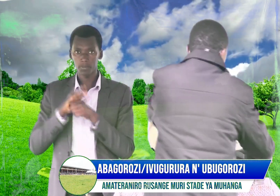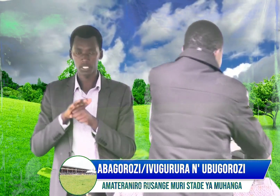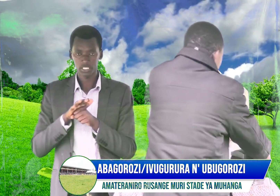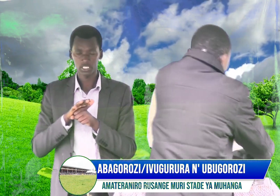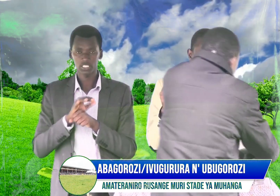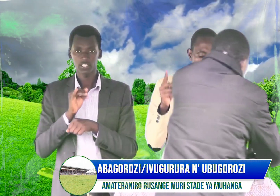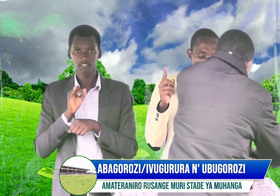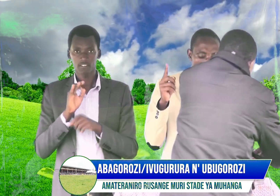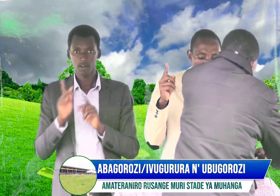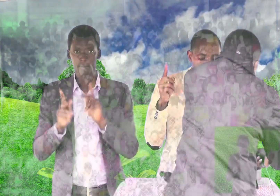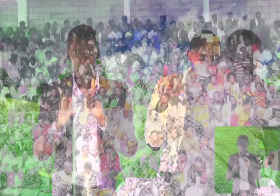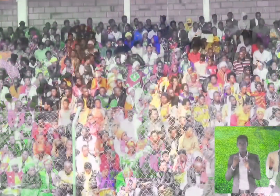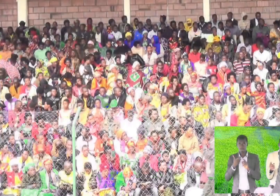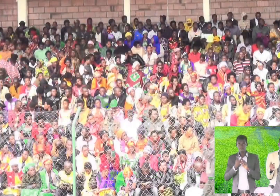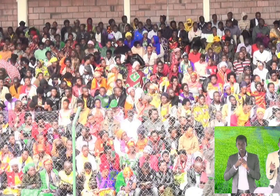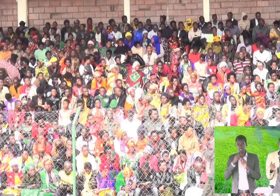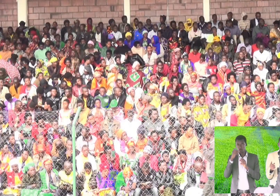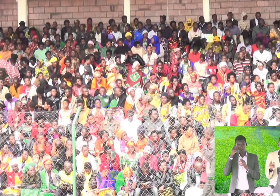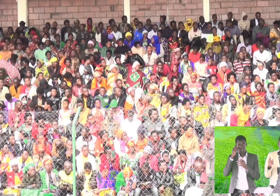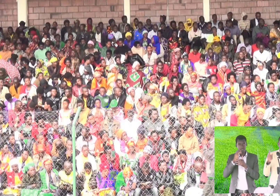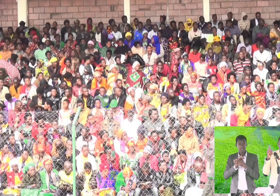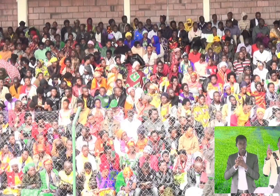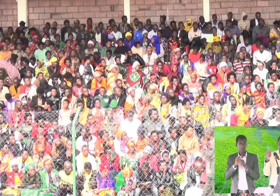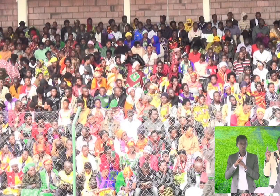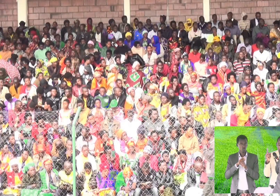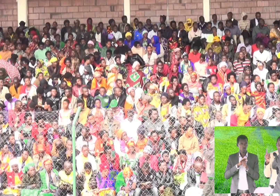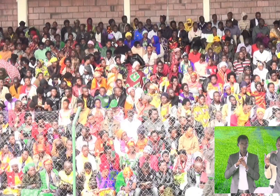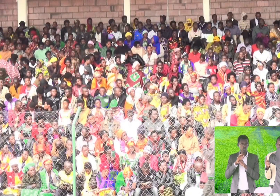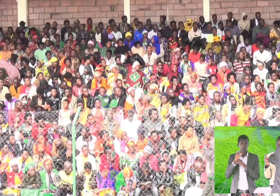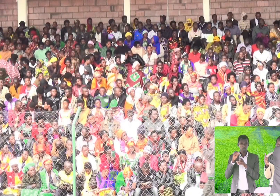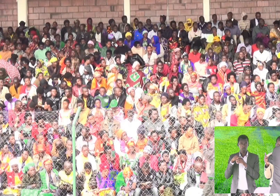mwagiraga kwizera kuzima mu Mana.